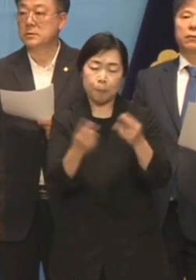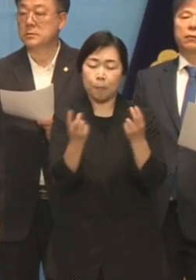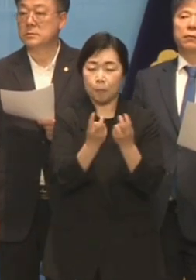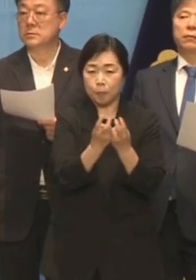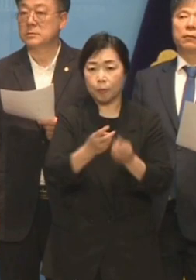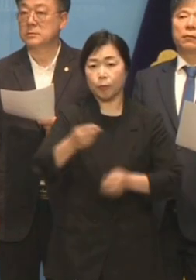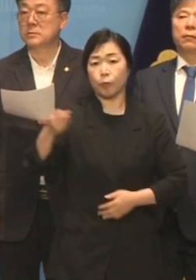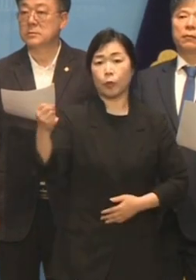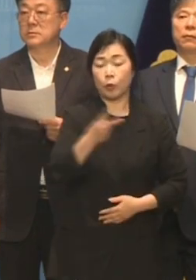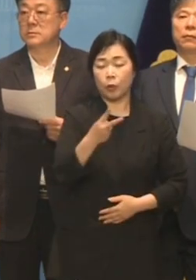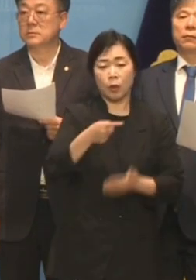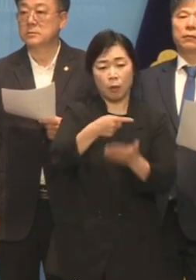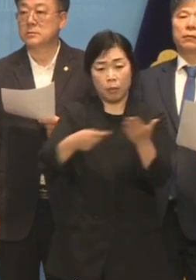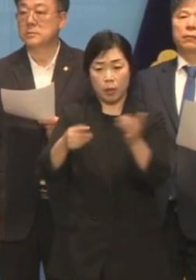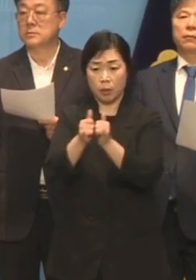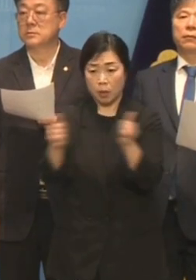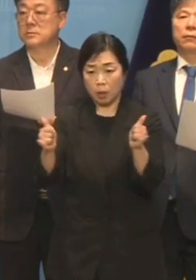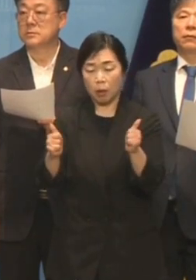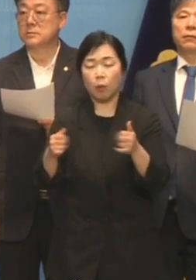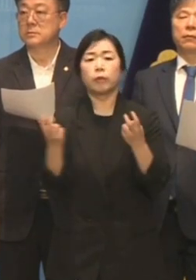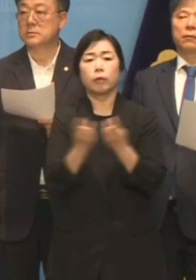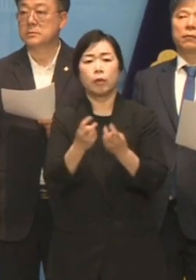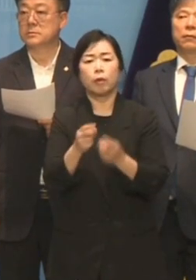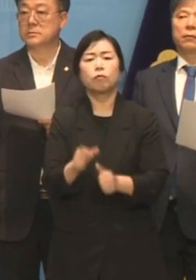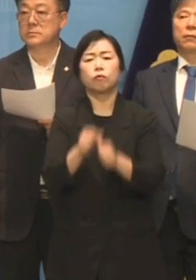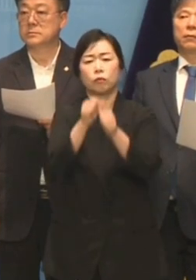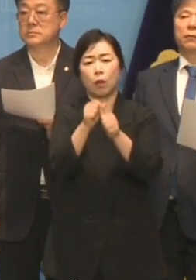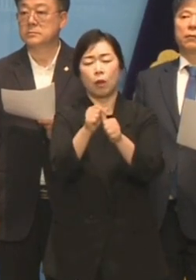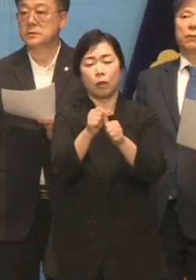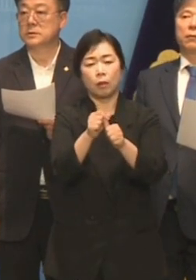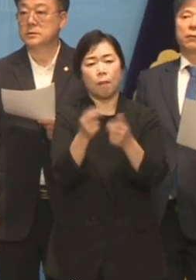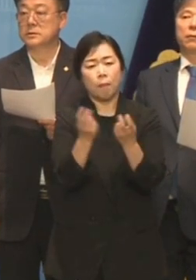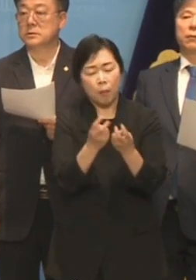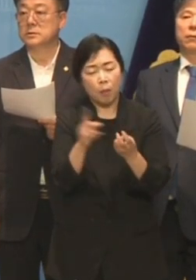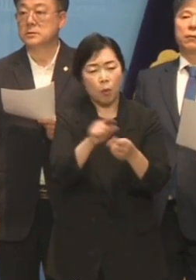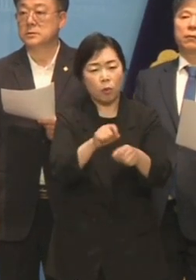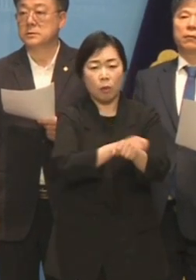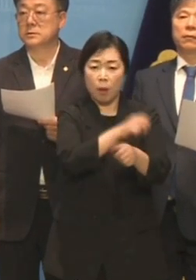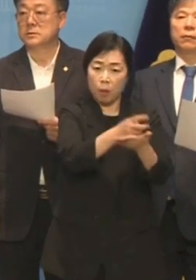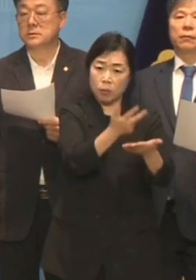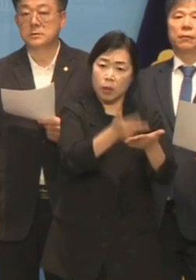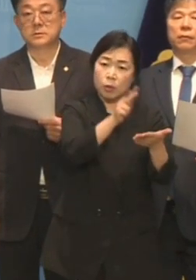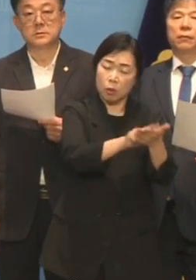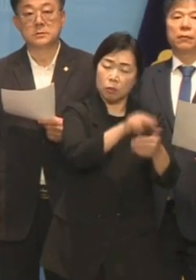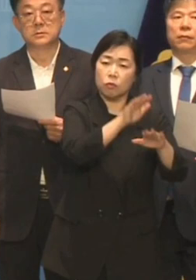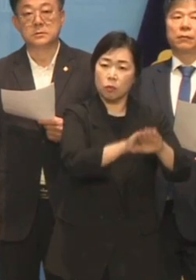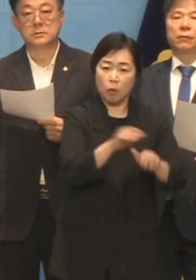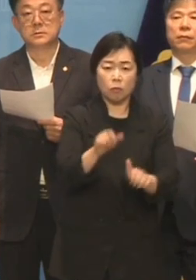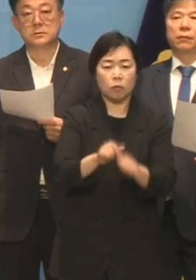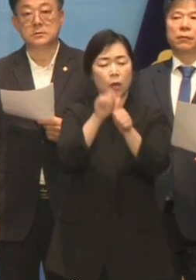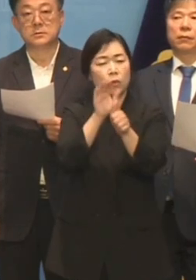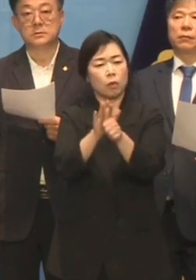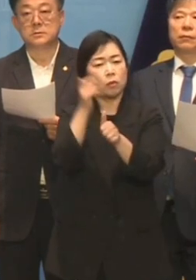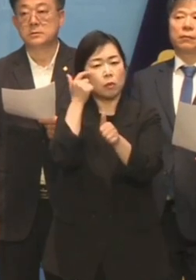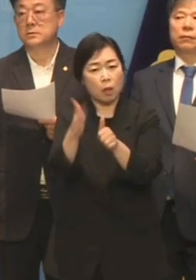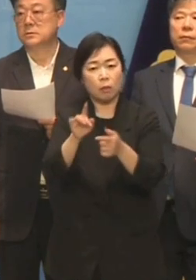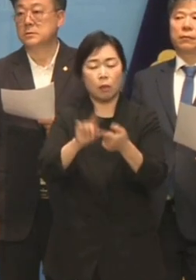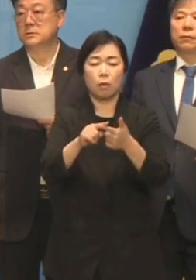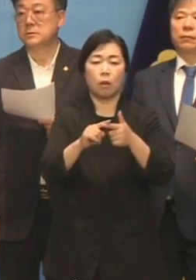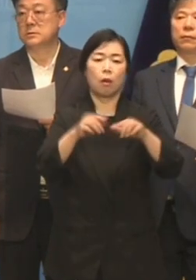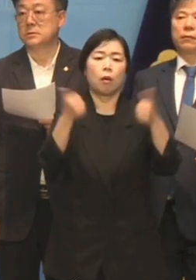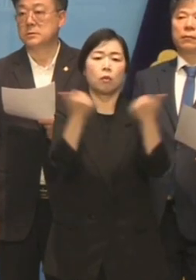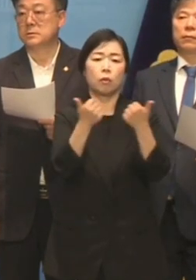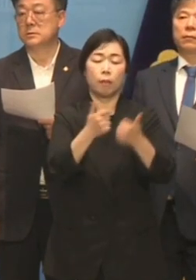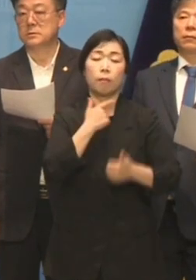것인지 그리고 피해를 당하신 분들을 어떻게 특별법을 제정을 해서 구제를 할 것인지에 문제에 대해서